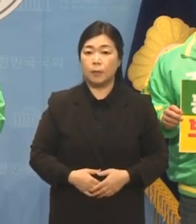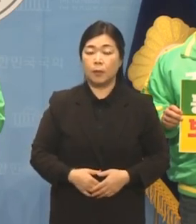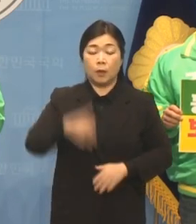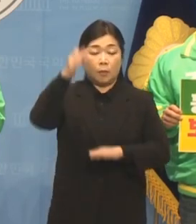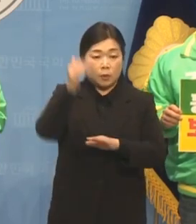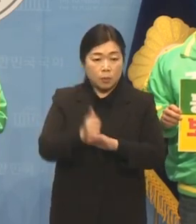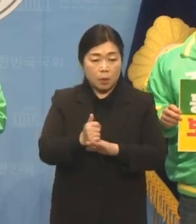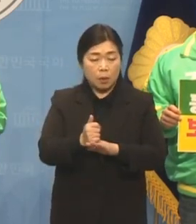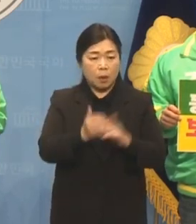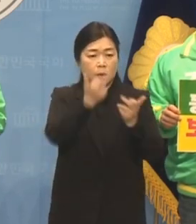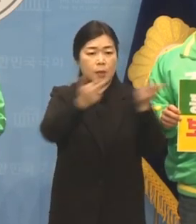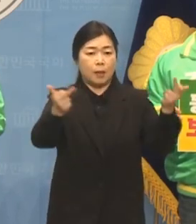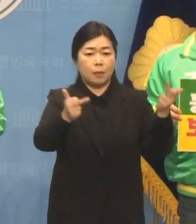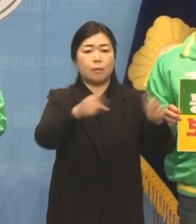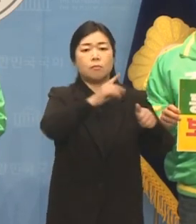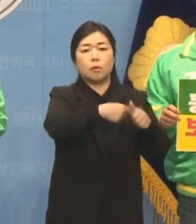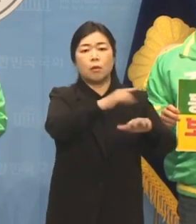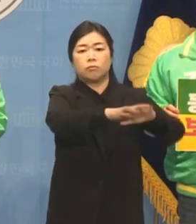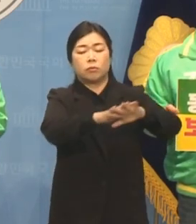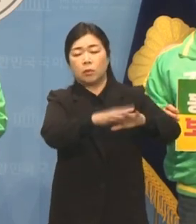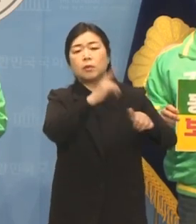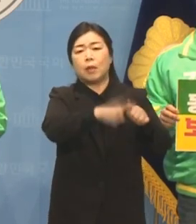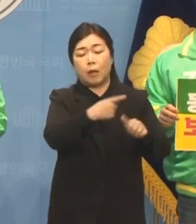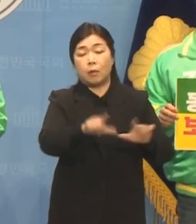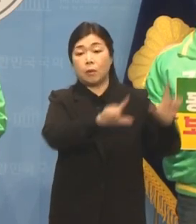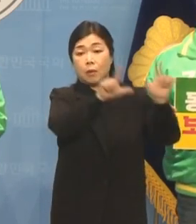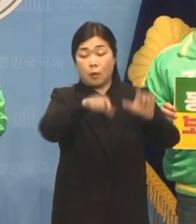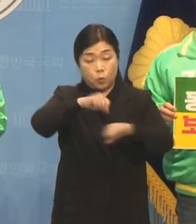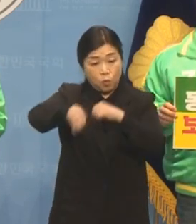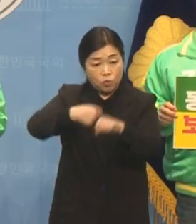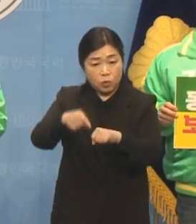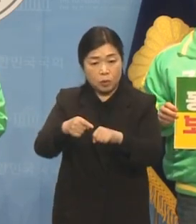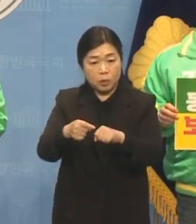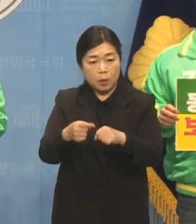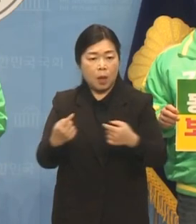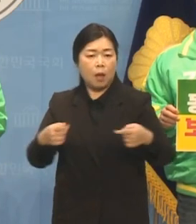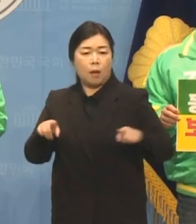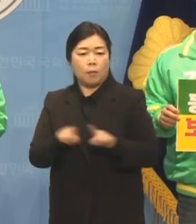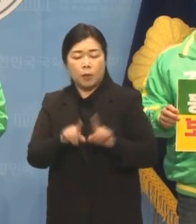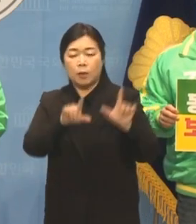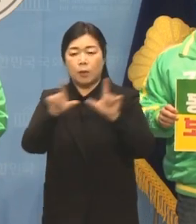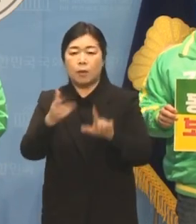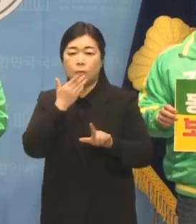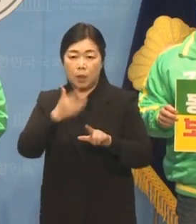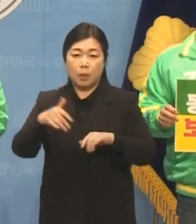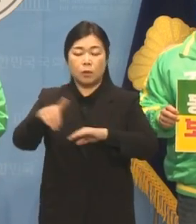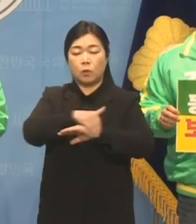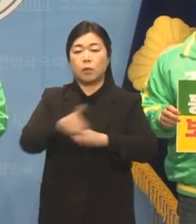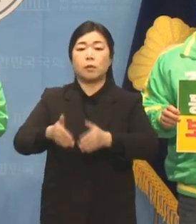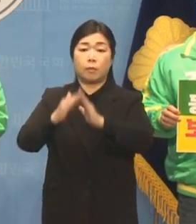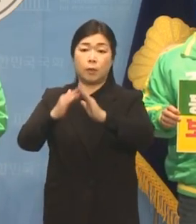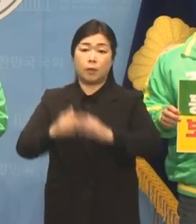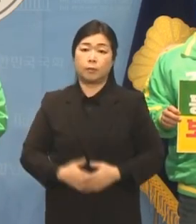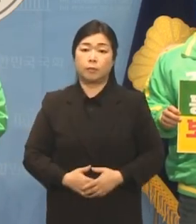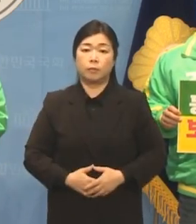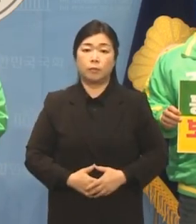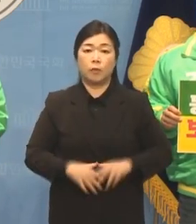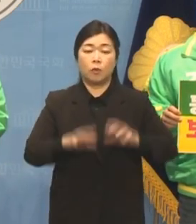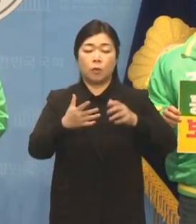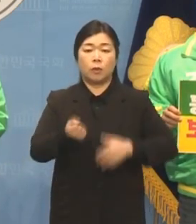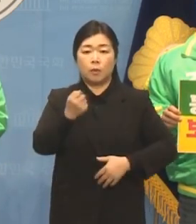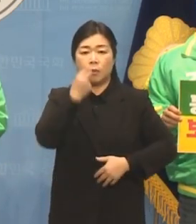야생동물의 삶터를 존중하고 함께 살아가는 정책을 펴겠습니다. 국립생태원 자료에